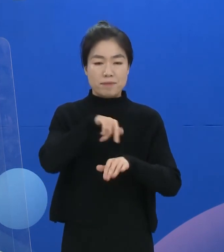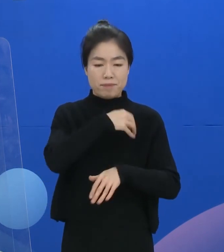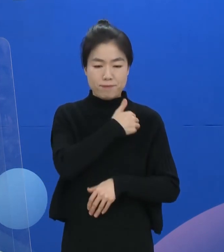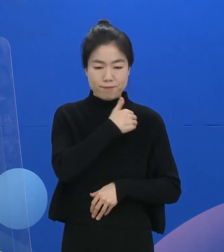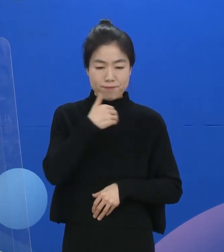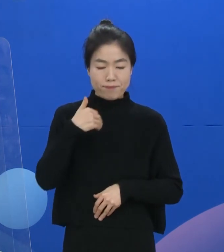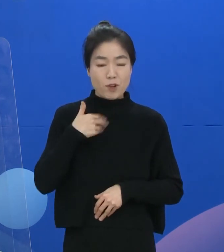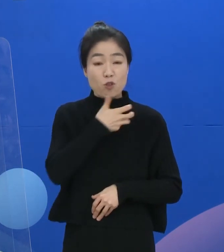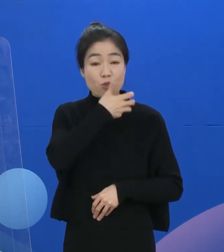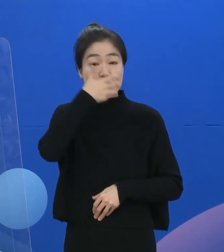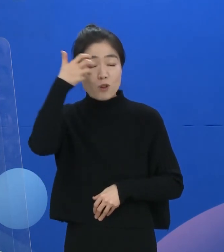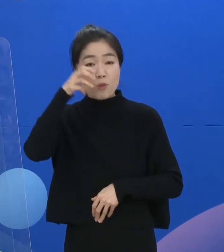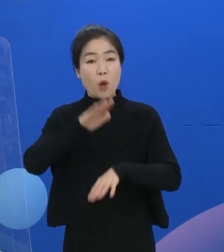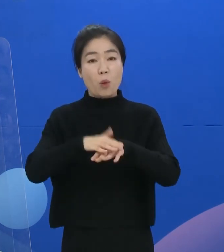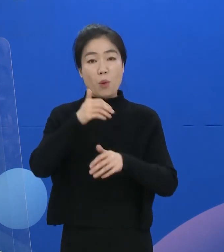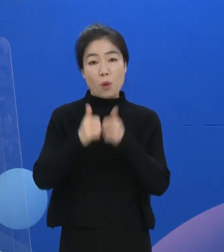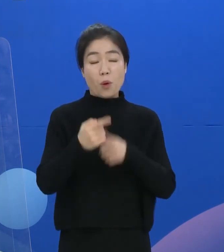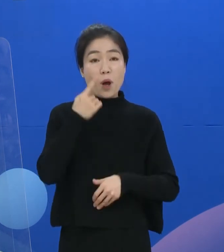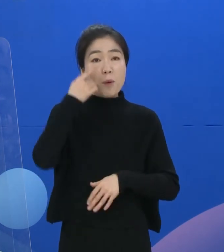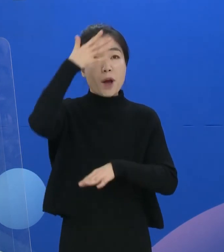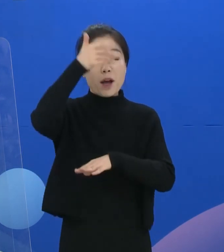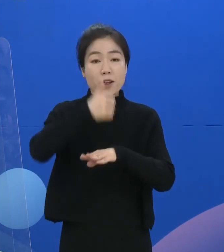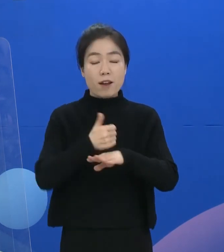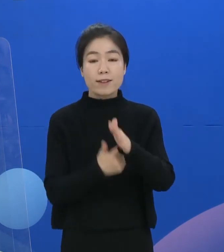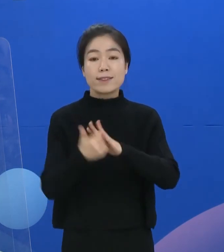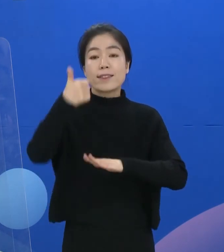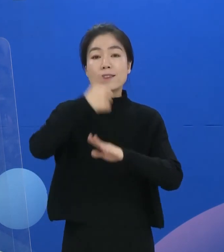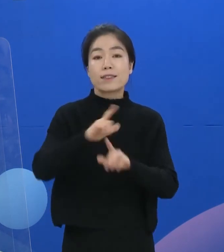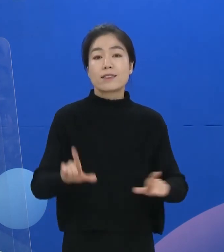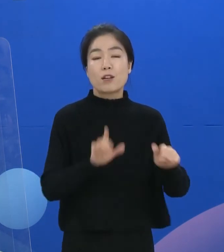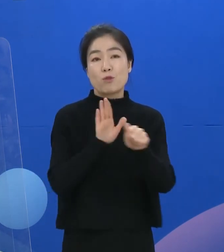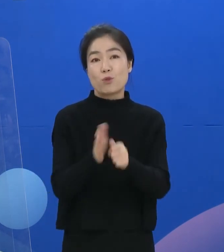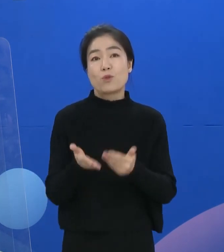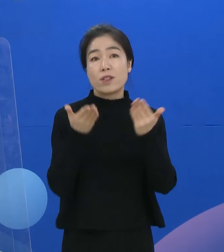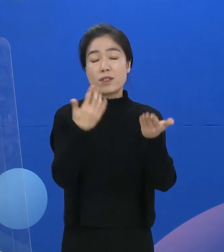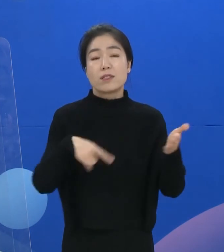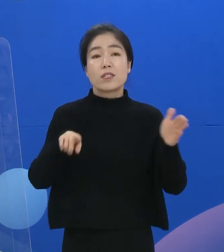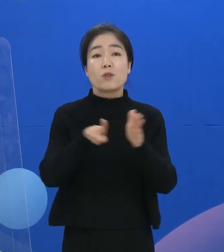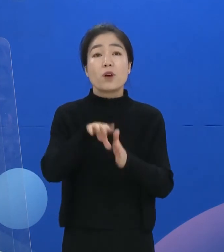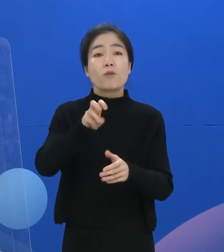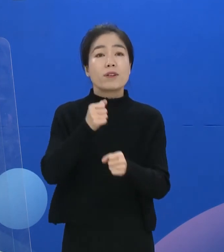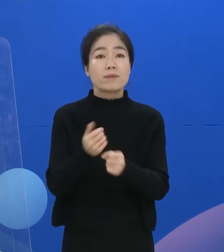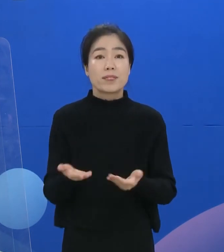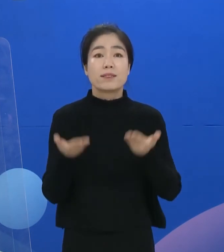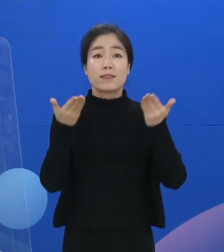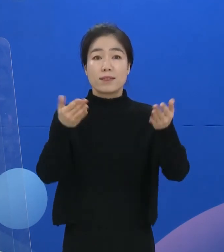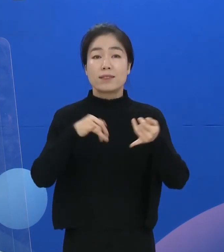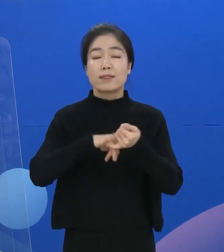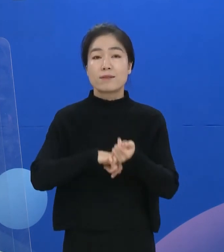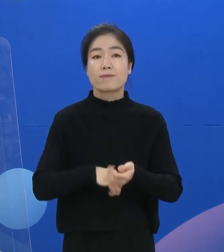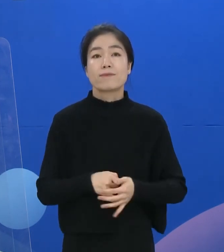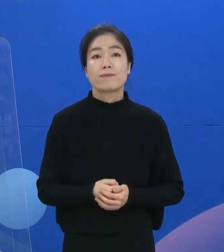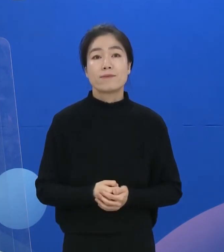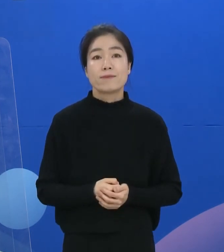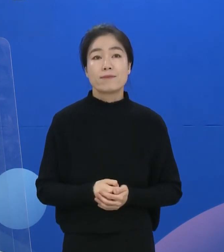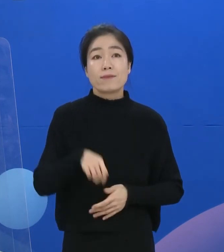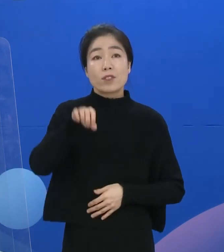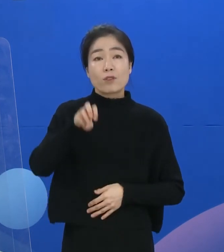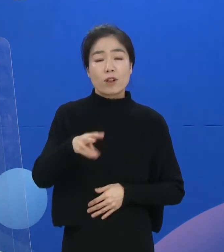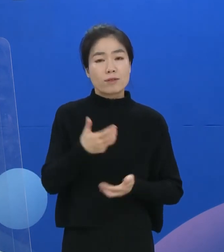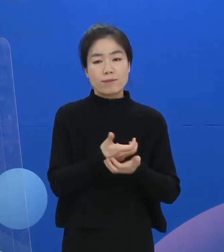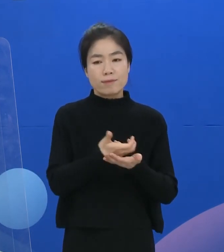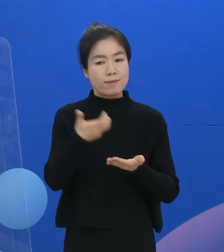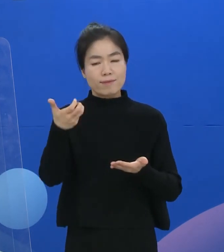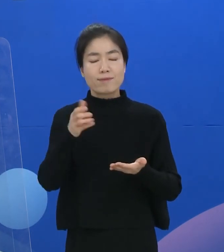청년이 우리의 희망이고 미래입니다 우리 청년들이 마음껏 꿈을 꾸고 도전해서 성공한